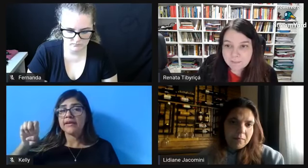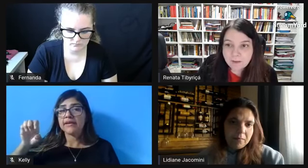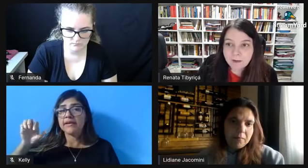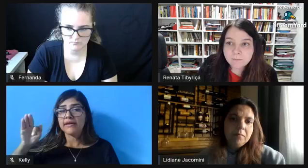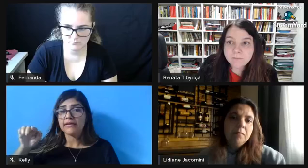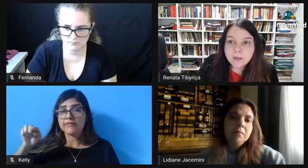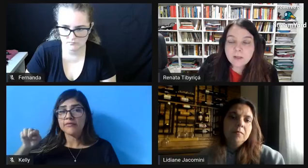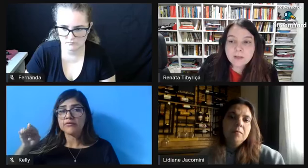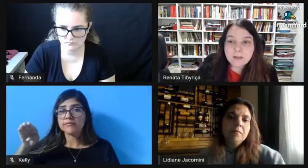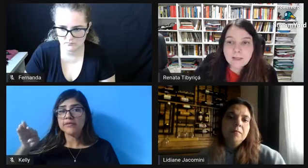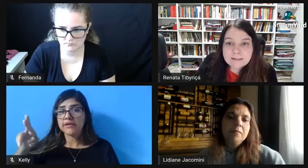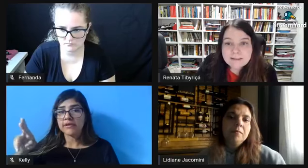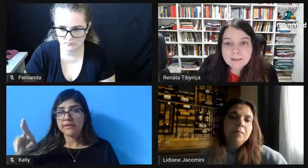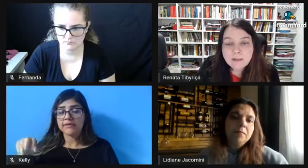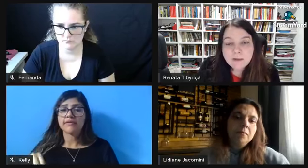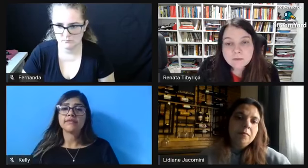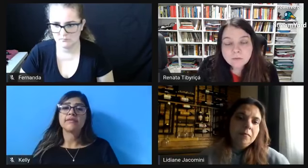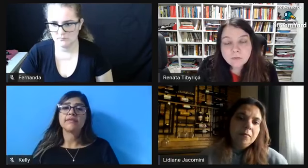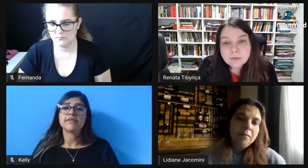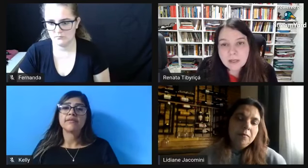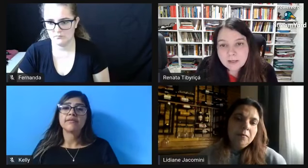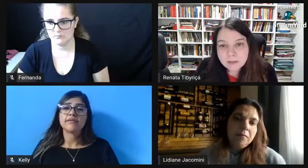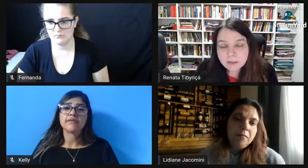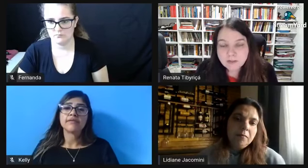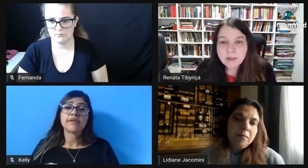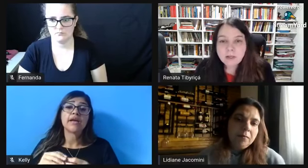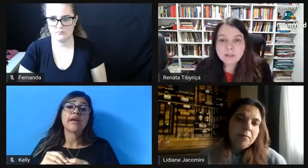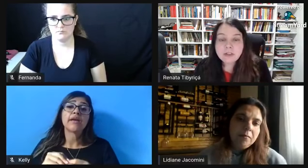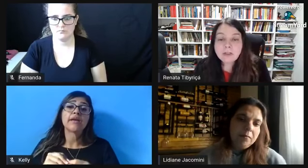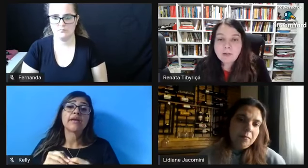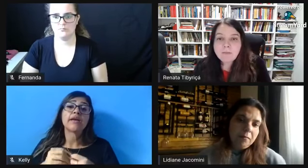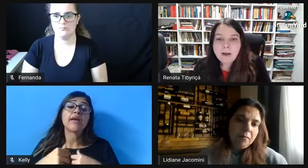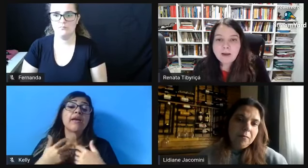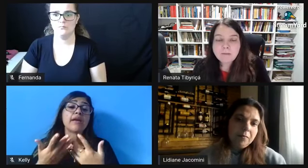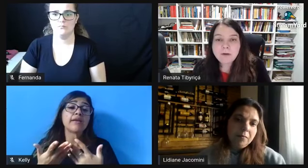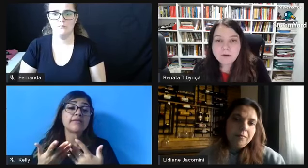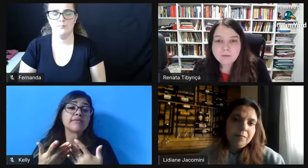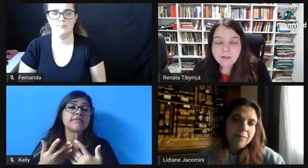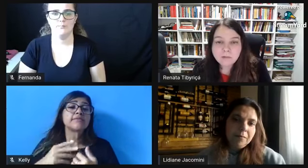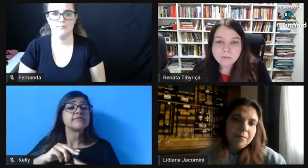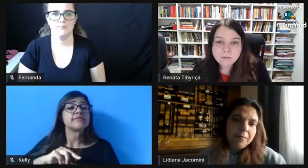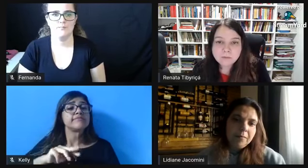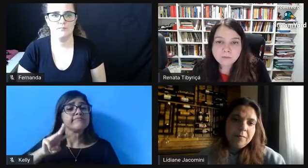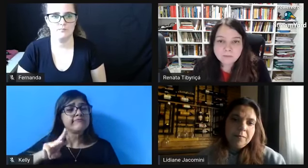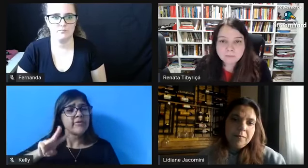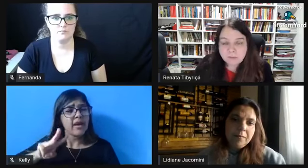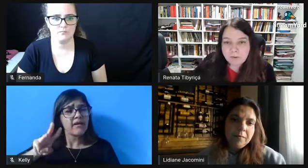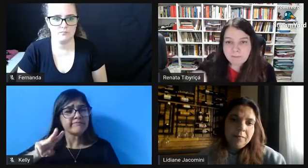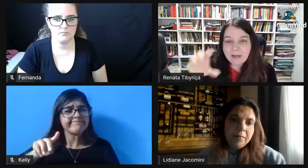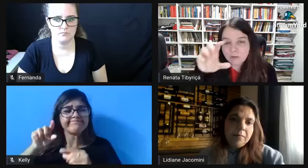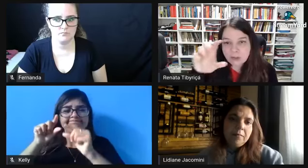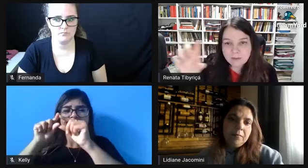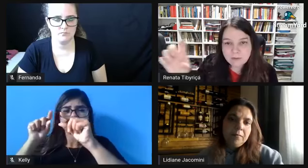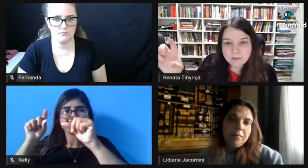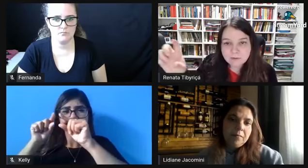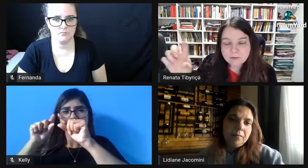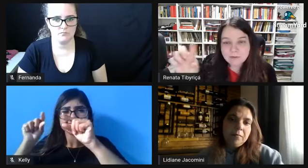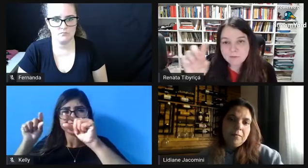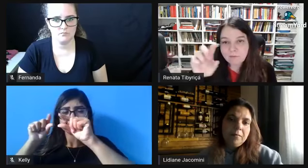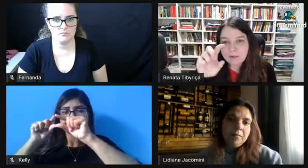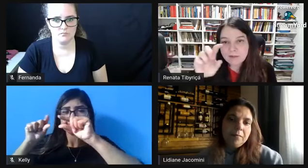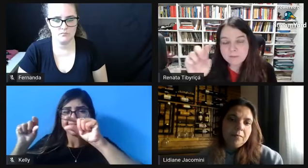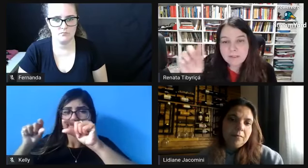www.defensoria.sp.def.br, tá? No site, a gente tem uma aba, né, tem uma